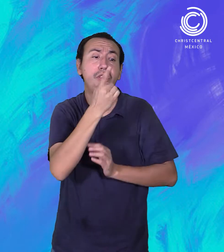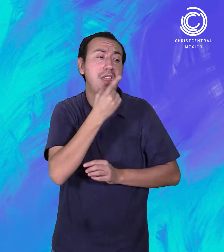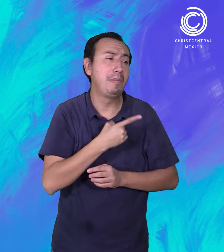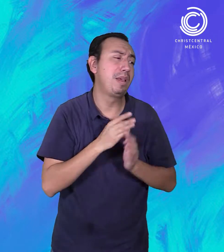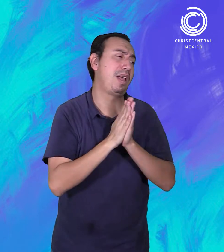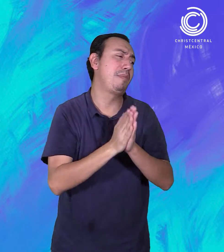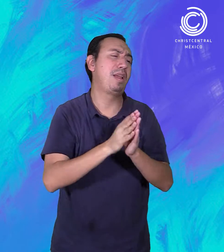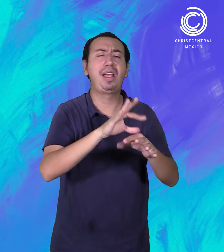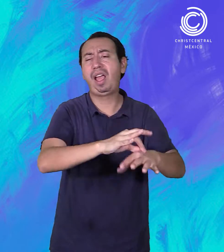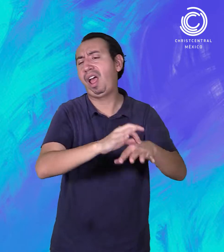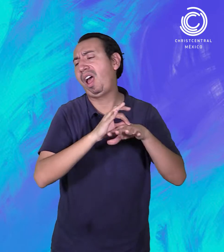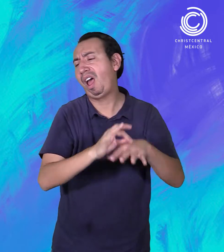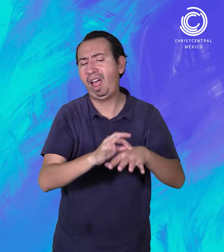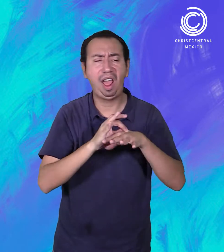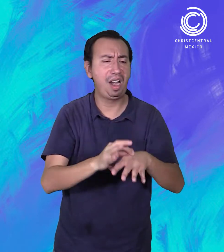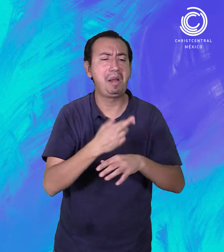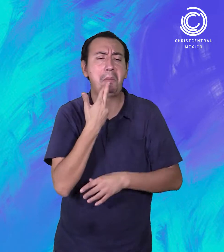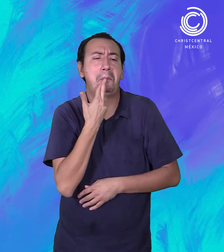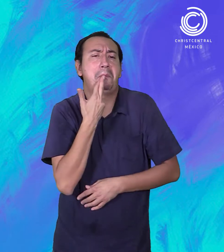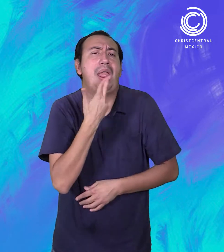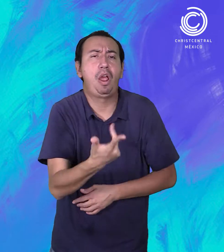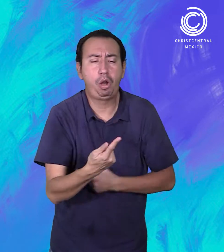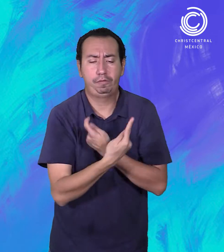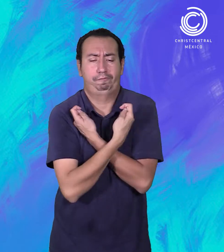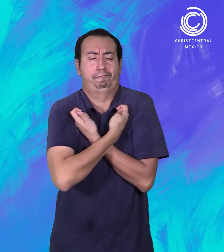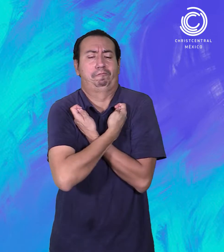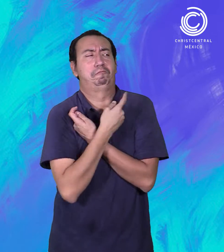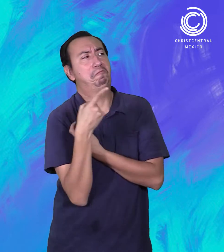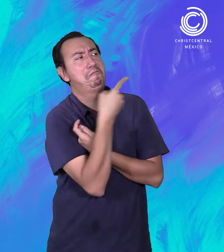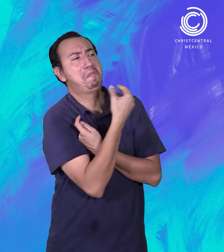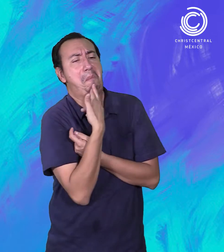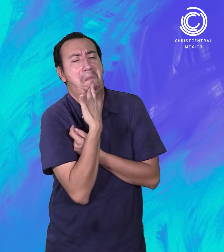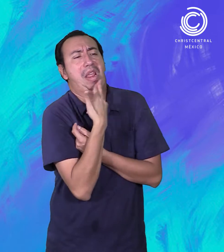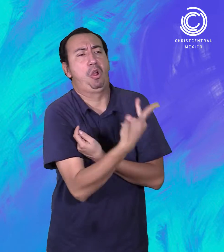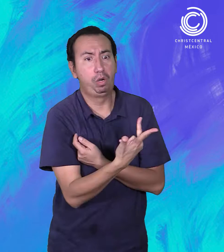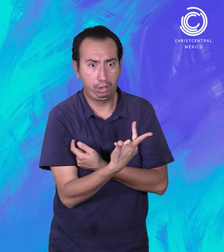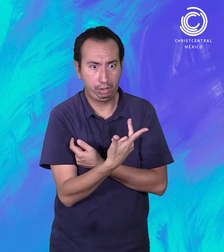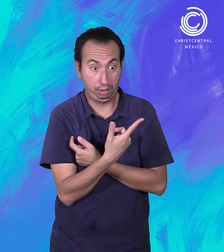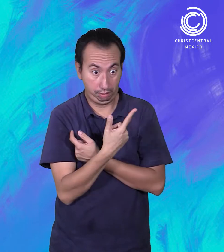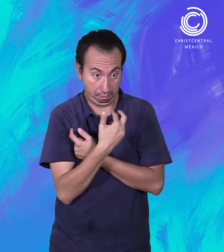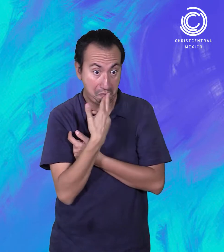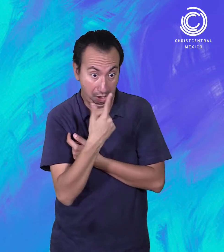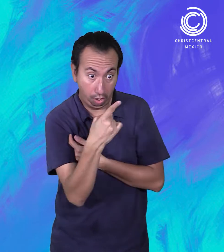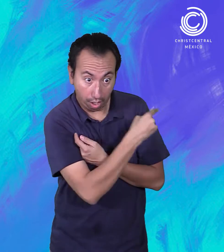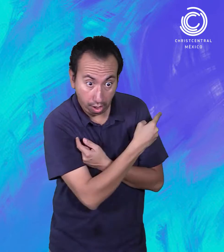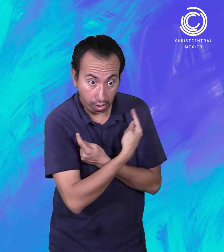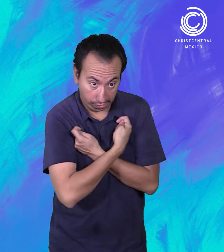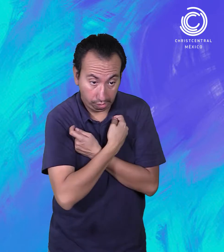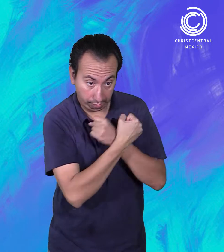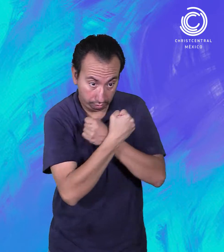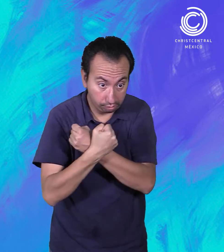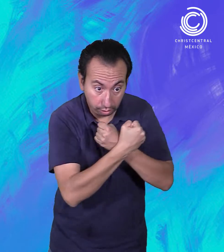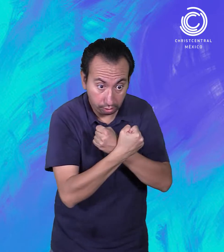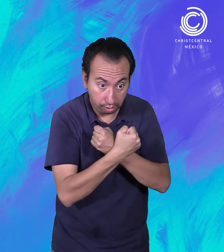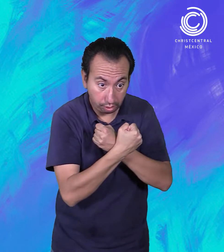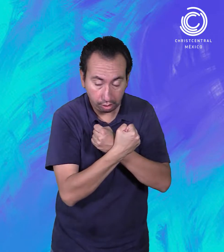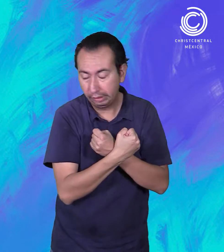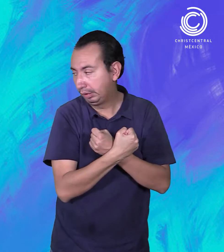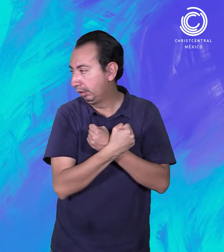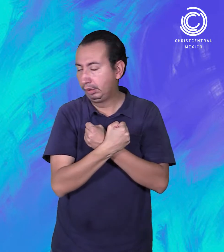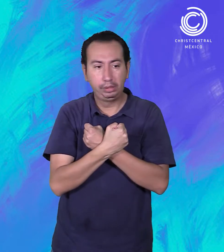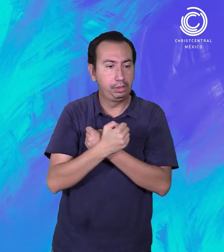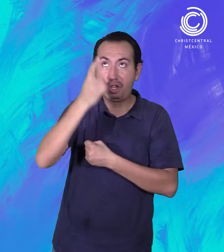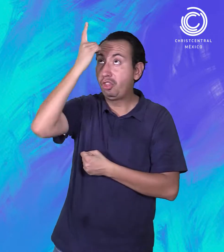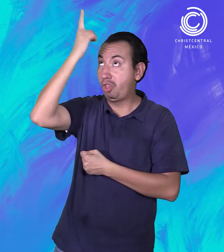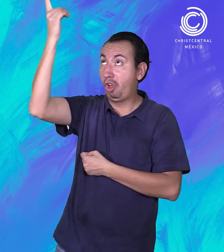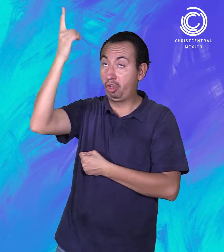carne? Ciertamente mejor nos iba en Egipto. Jehová pues os dará carne y comeréis. Dios